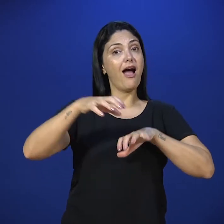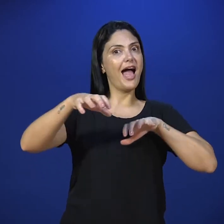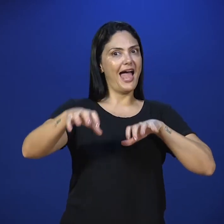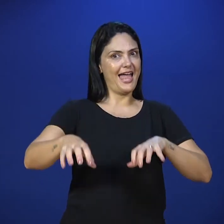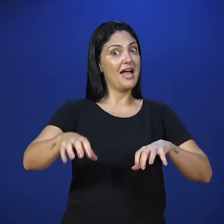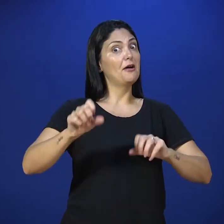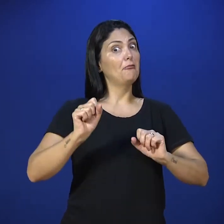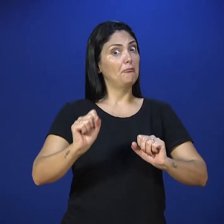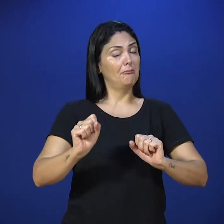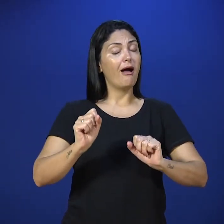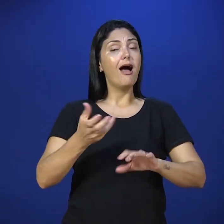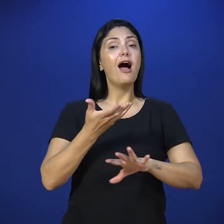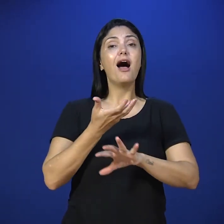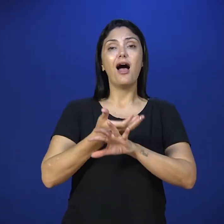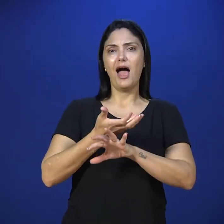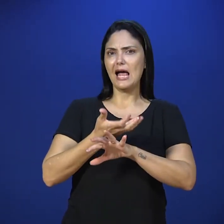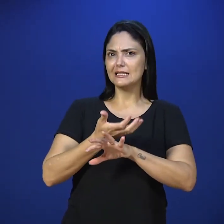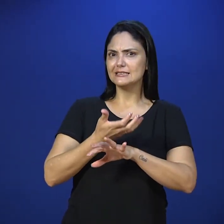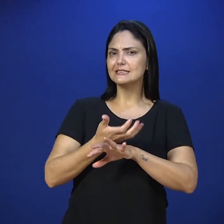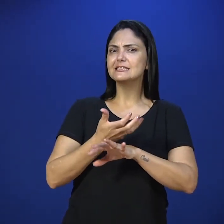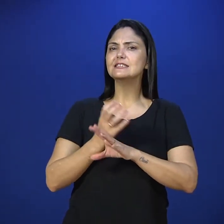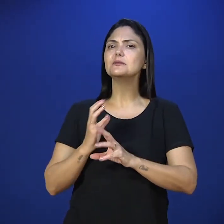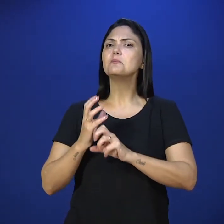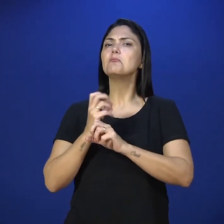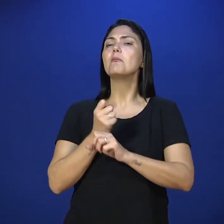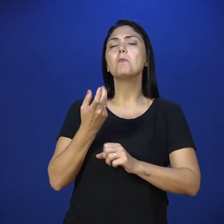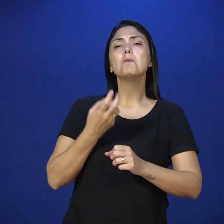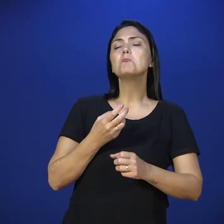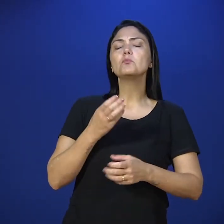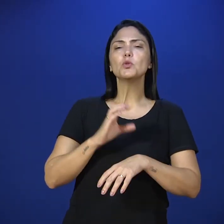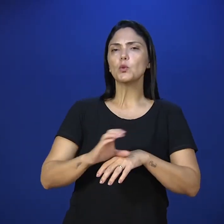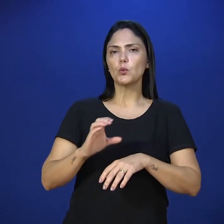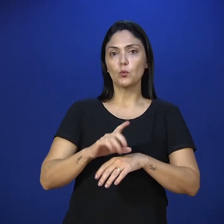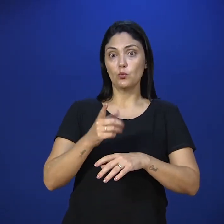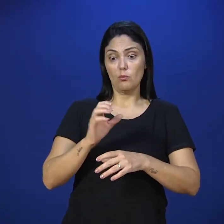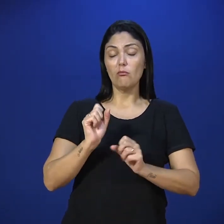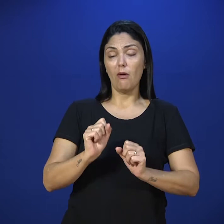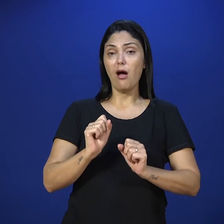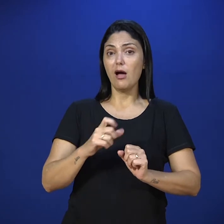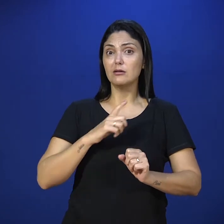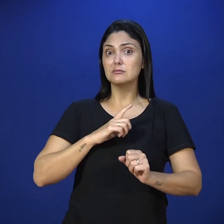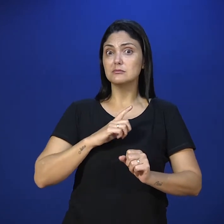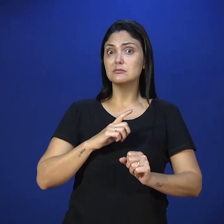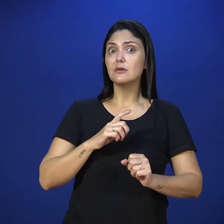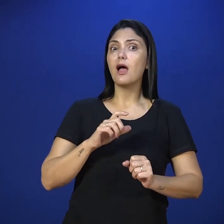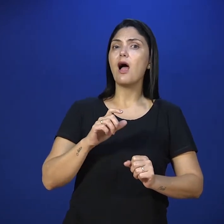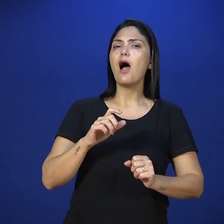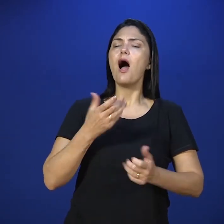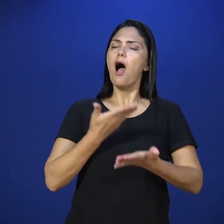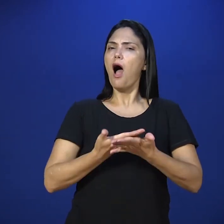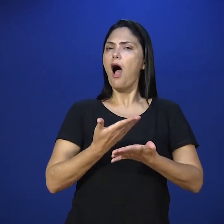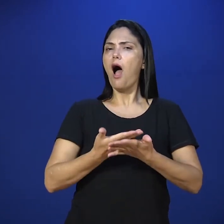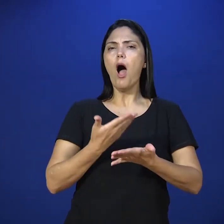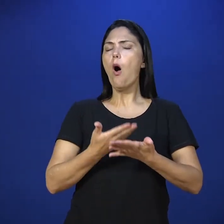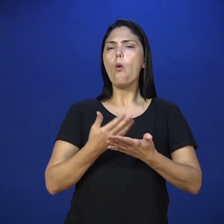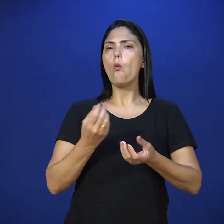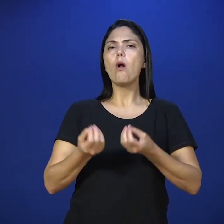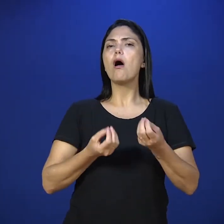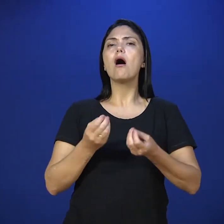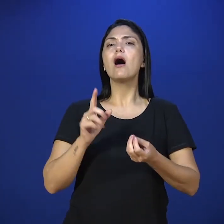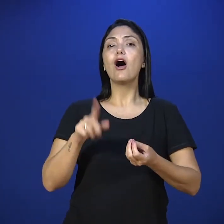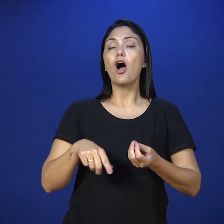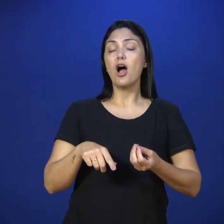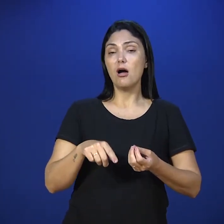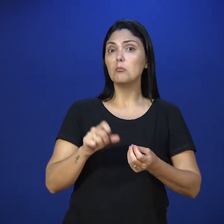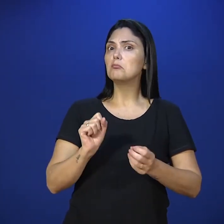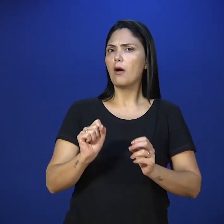curricular, disciplinas, créditos ou módulos. O Unifoa poderá ministrar aulas que utilizem meios e